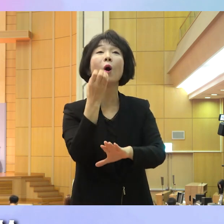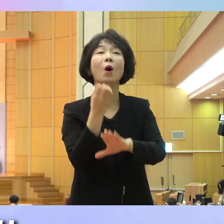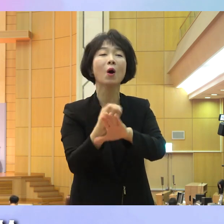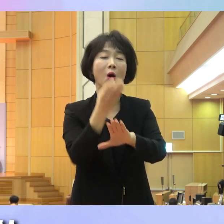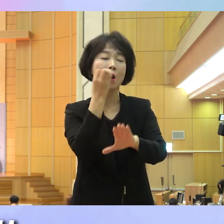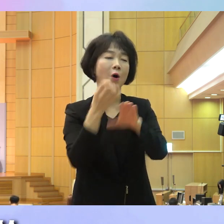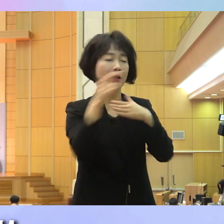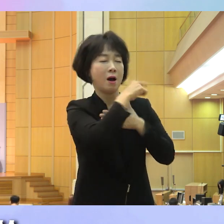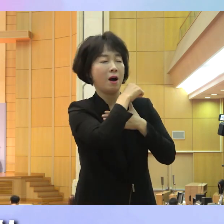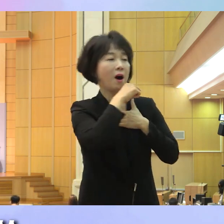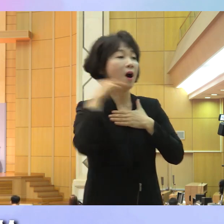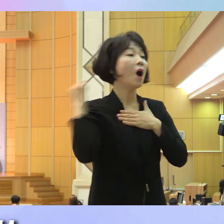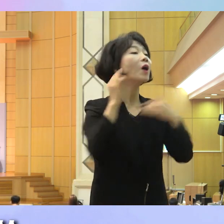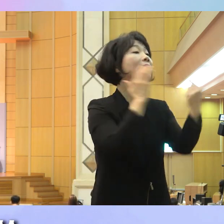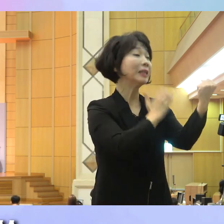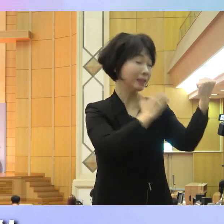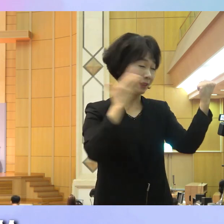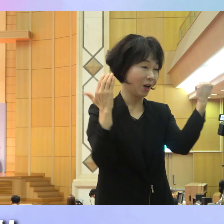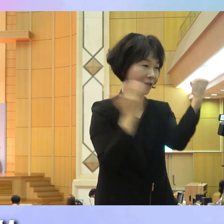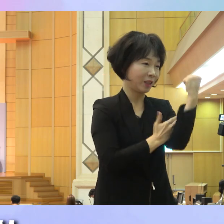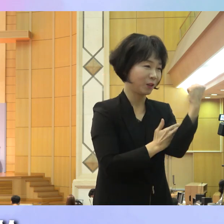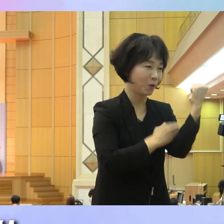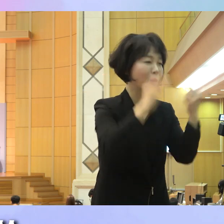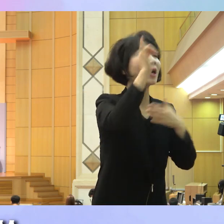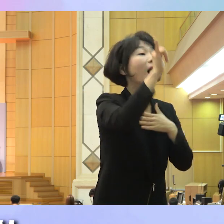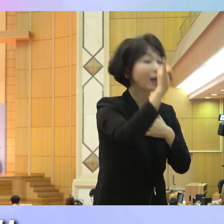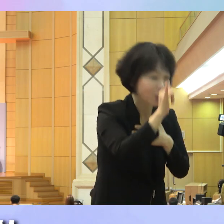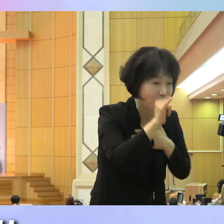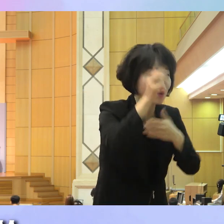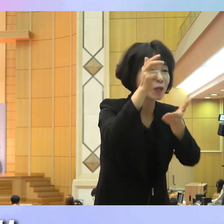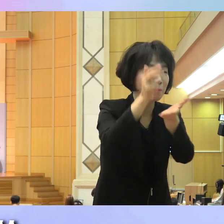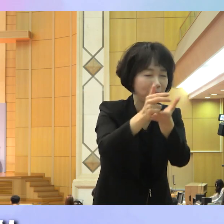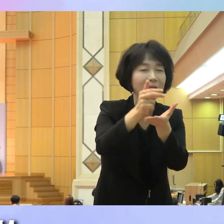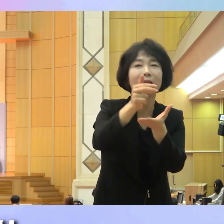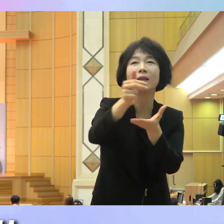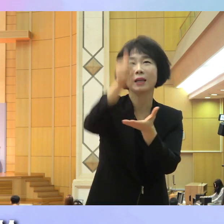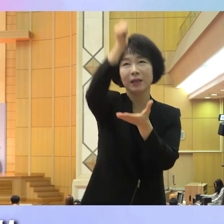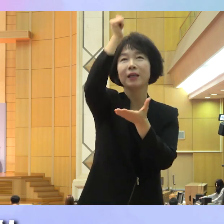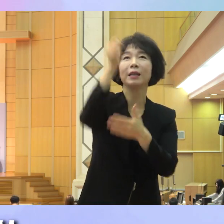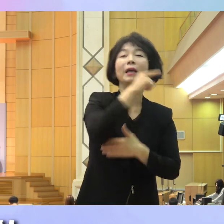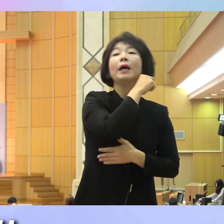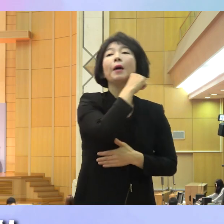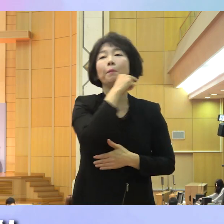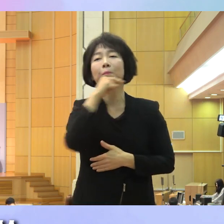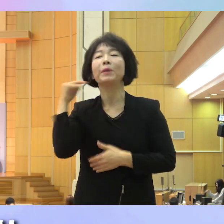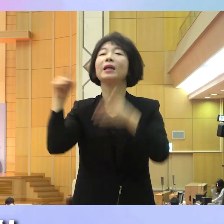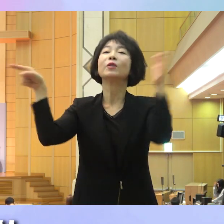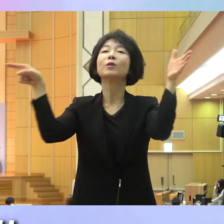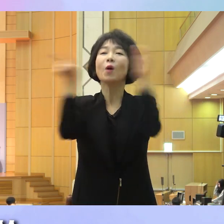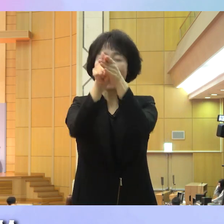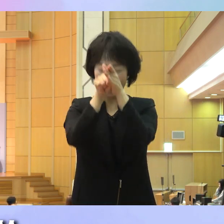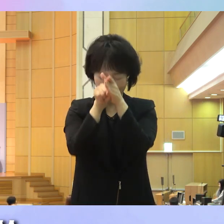주의 보혈 능력 있도다. 주의 피